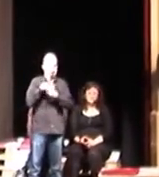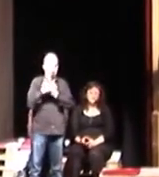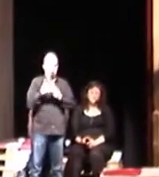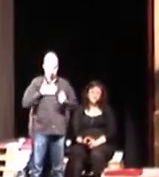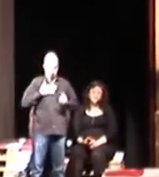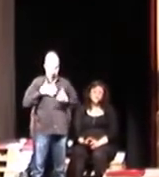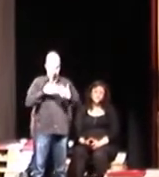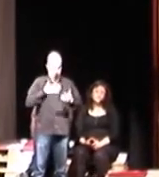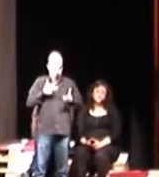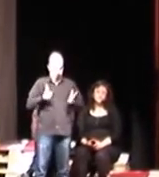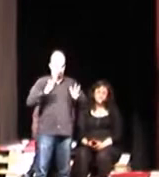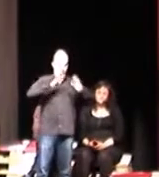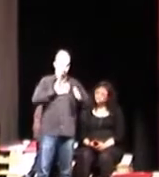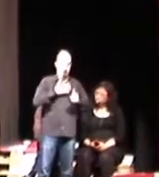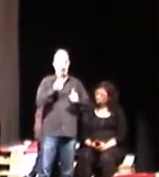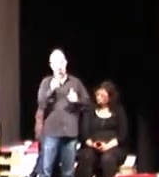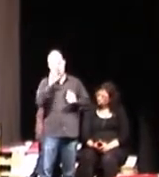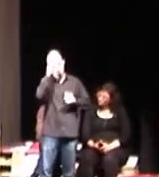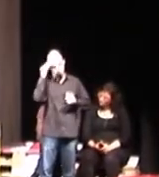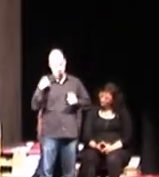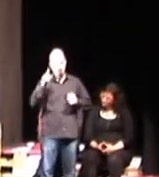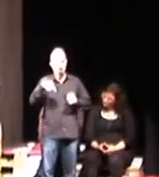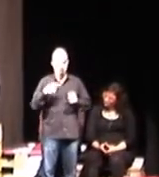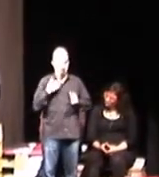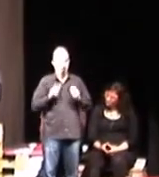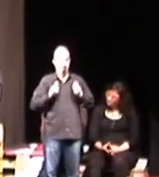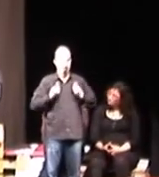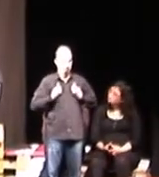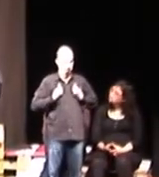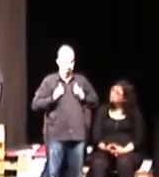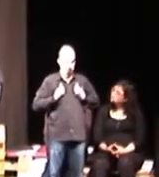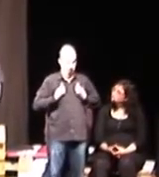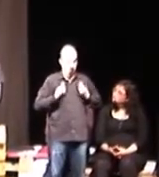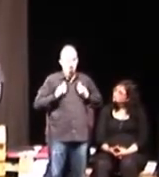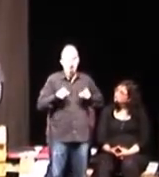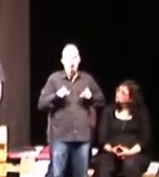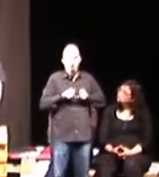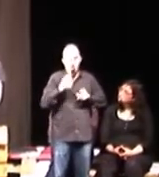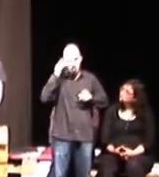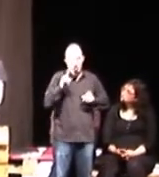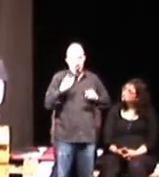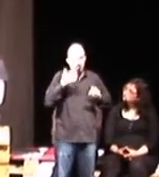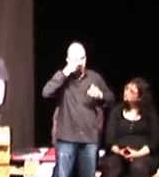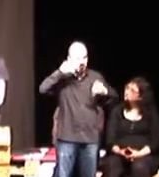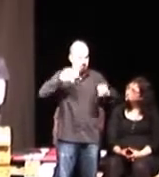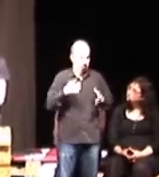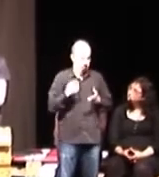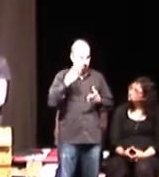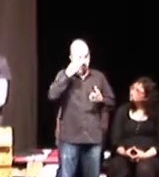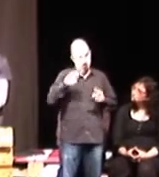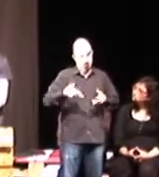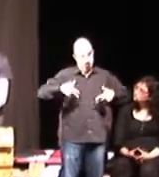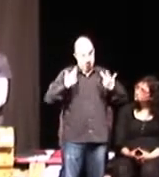nosaltres estem lluitant per la nostra llibertat, hi ha alguns pobles que estan lluitant per la seva supervivència, no només com a poble, sinó supervivència física. Deixeu-me